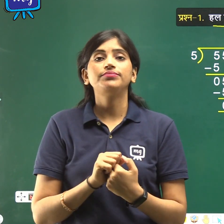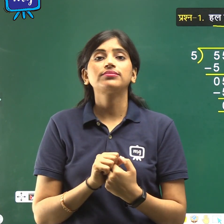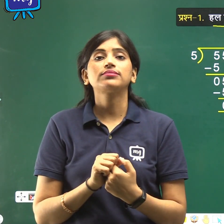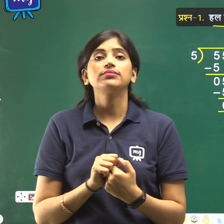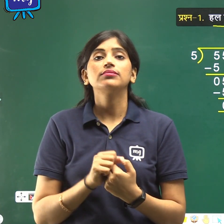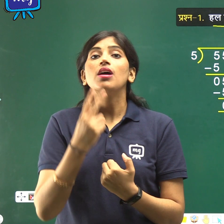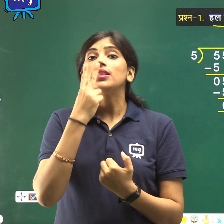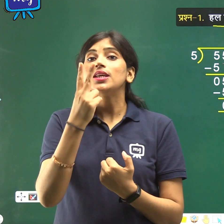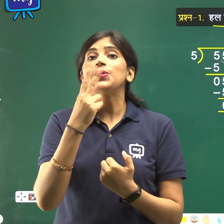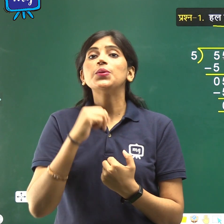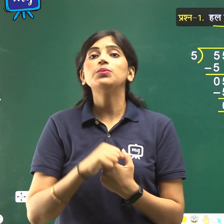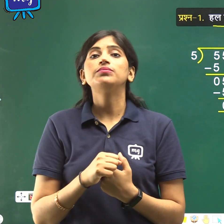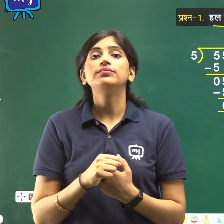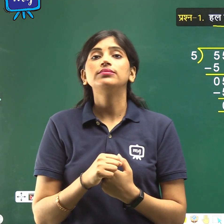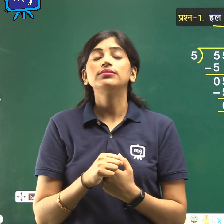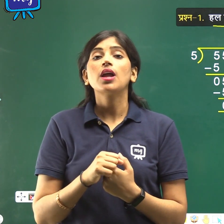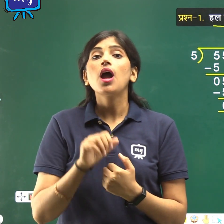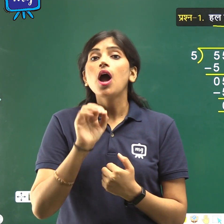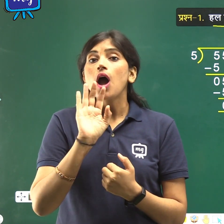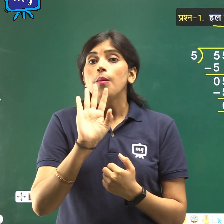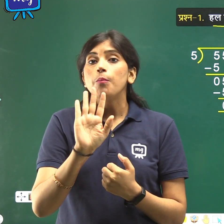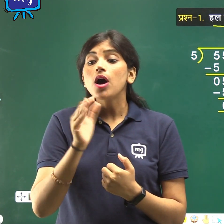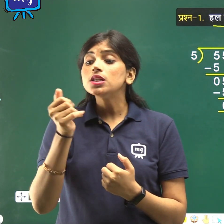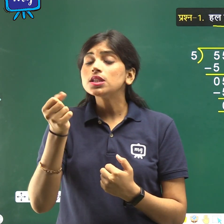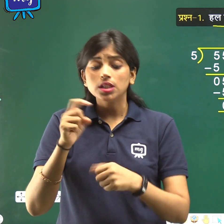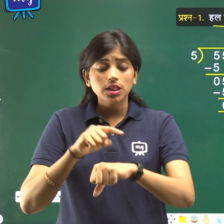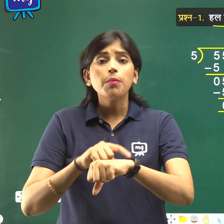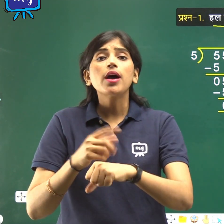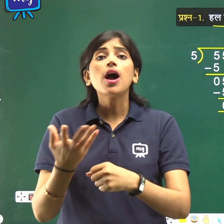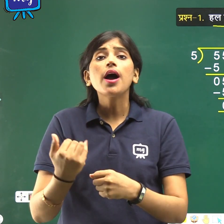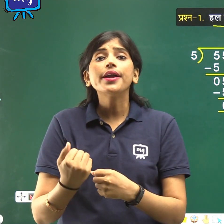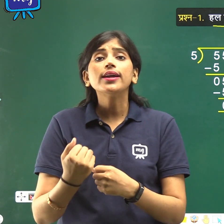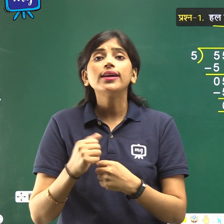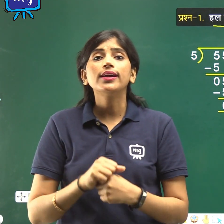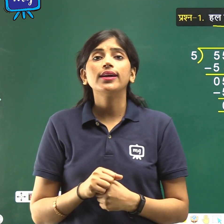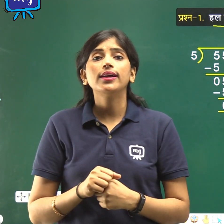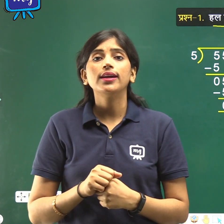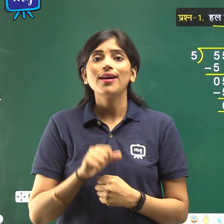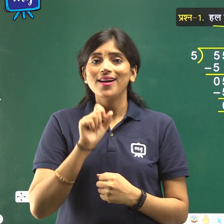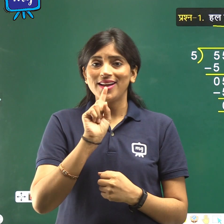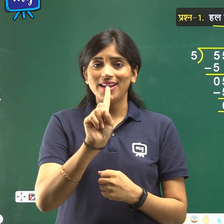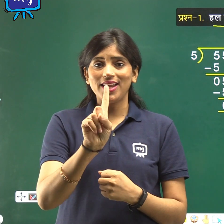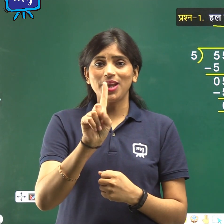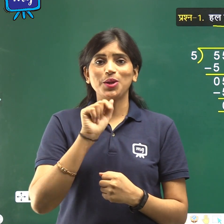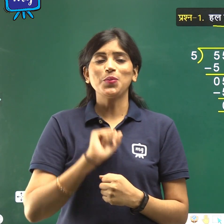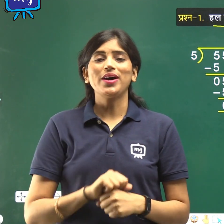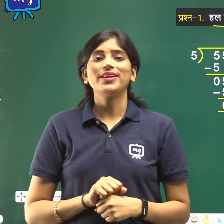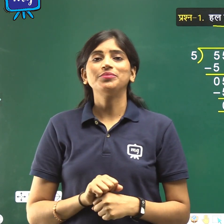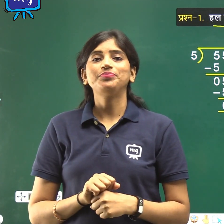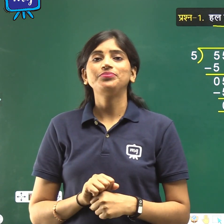देखो, 5 कितनी बार आते हैं? एक